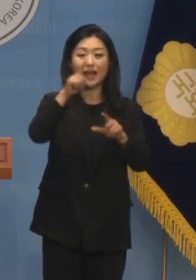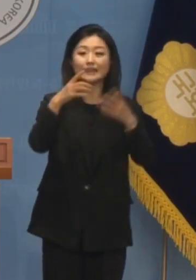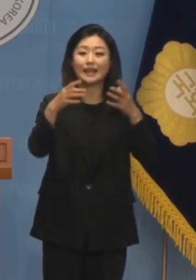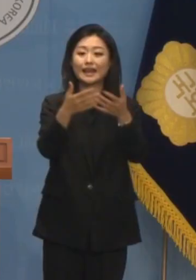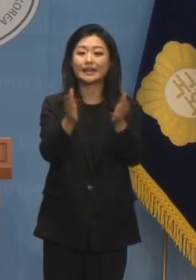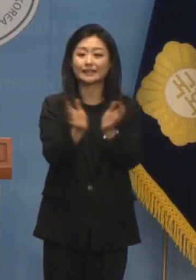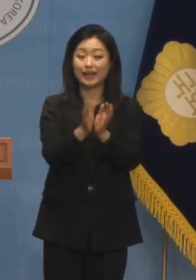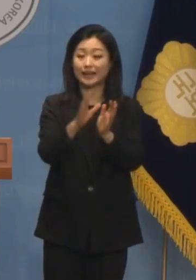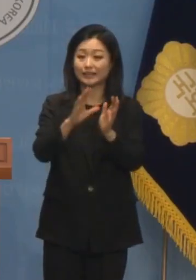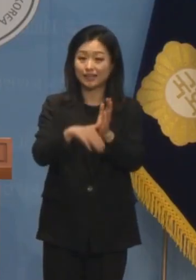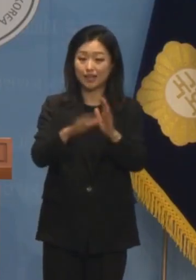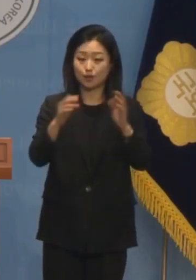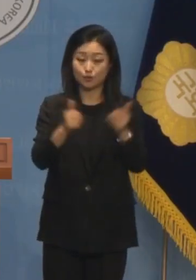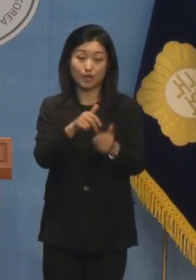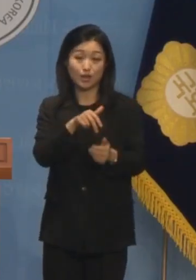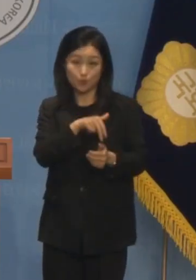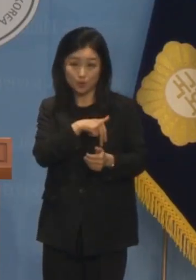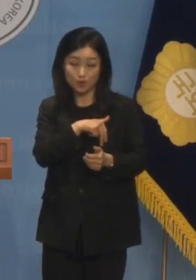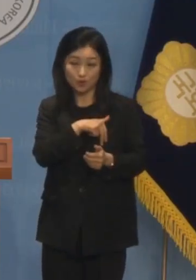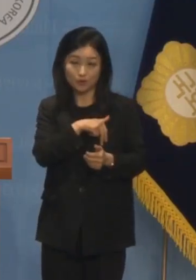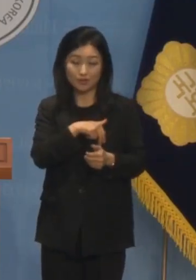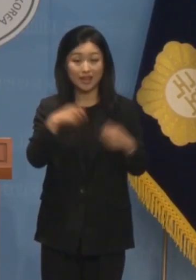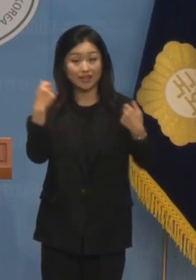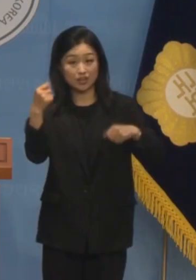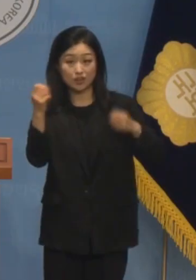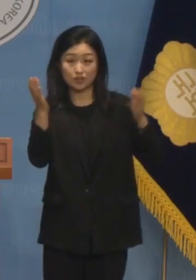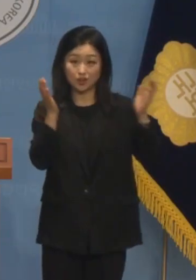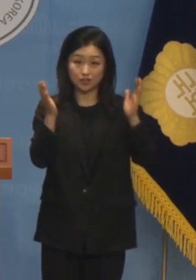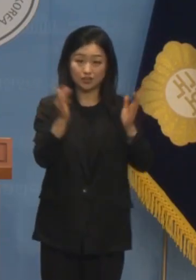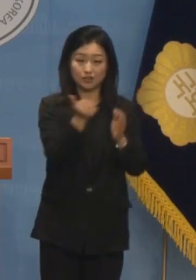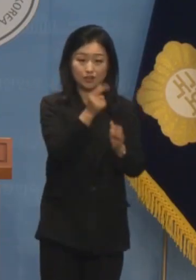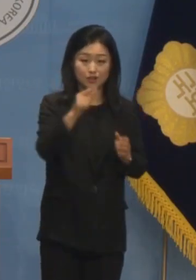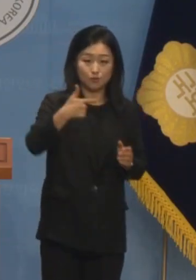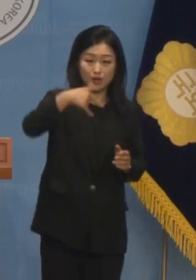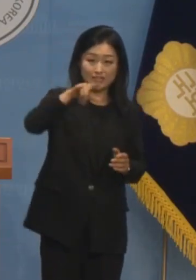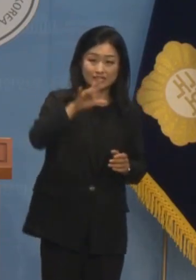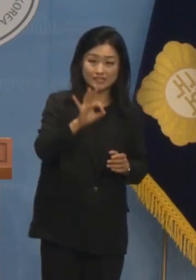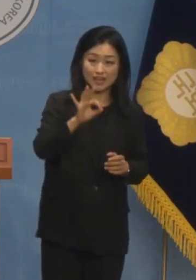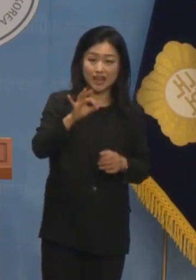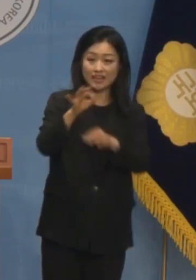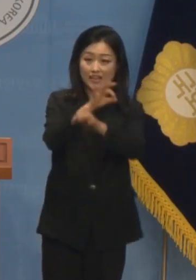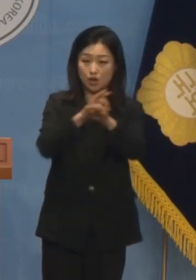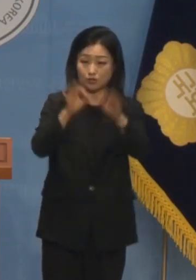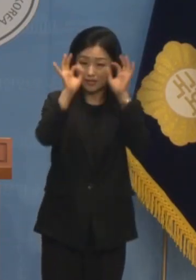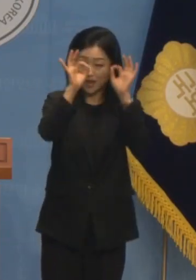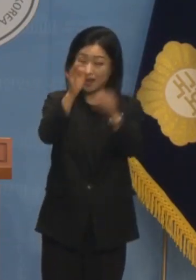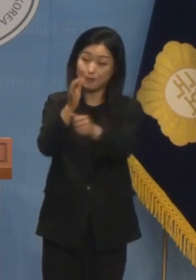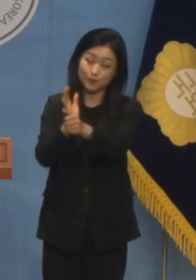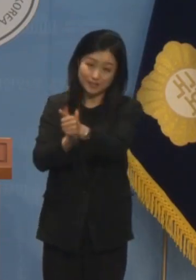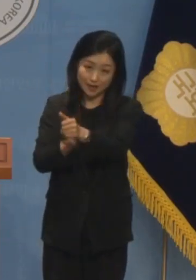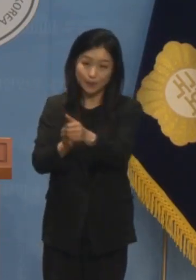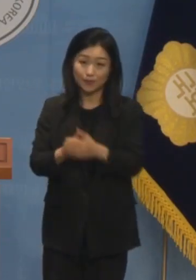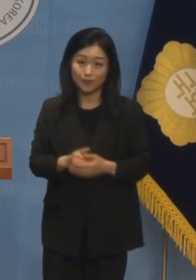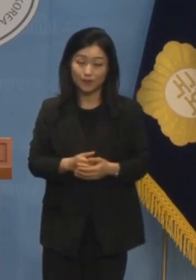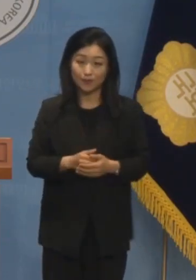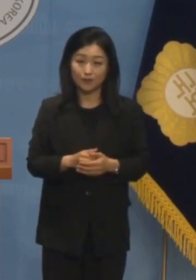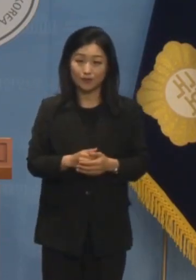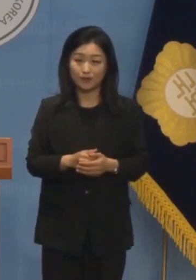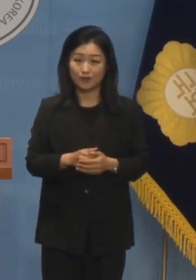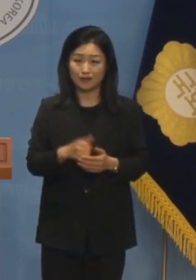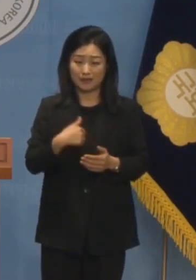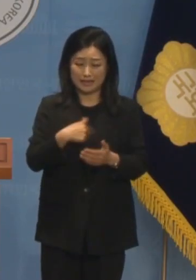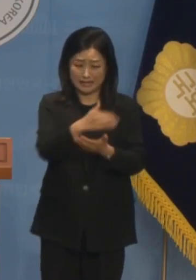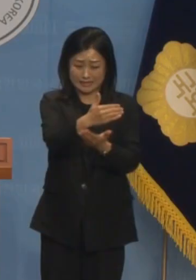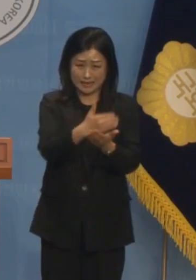연찬회 때 당시 국회의원들이 공연한 연극 환생경제를 보길 바랍니다. 글이 더러워질까 봐